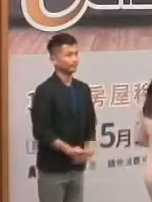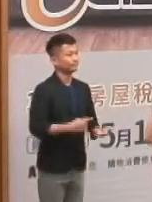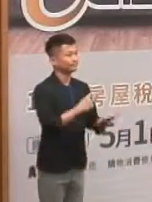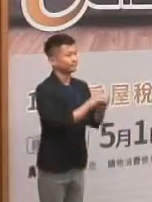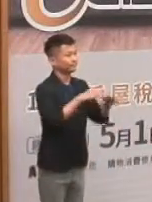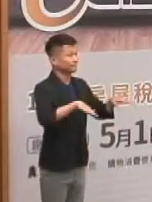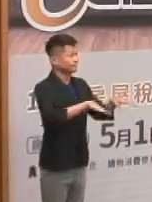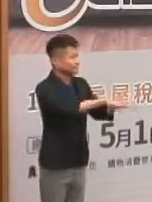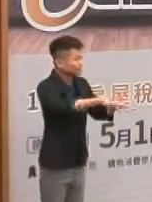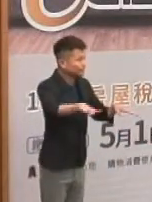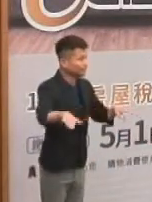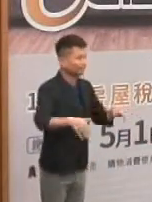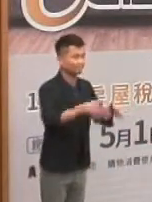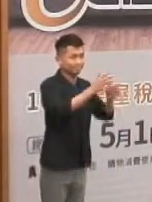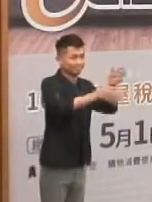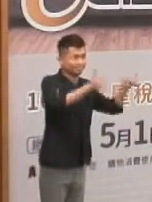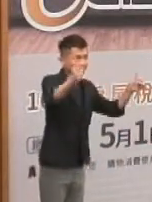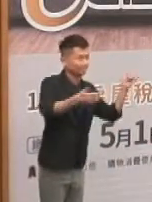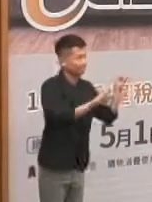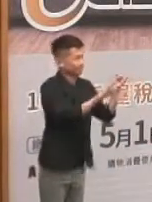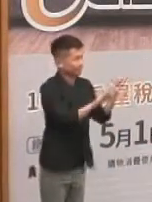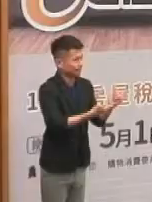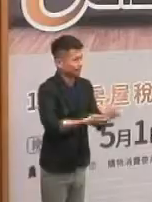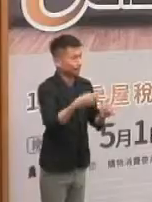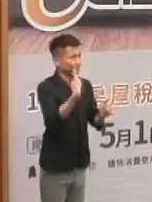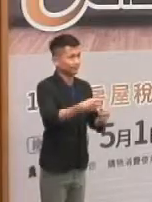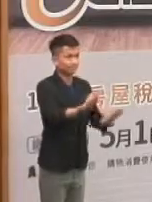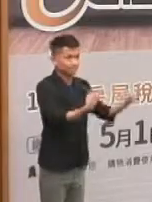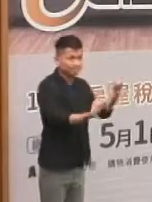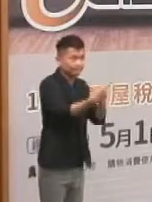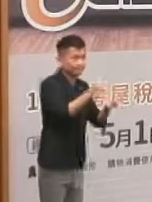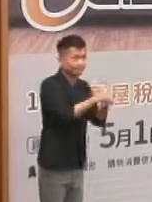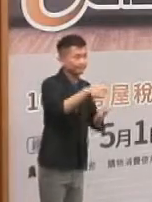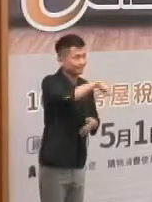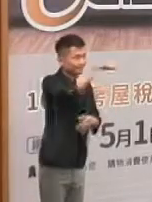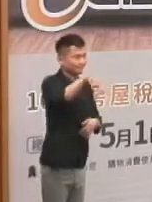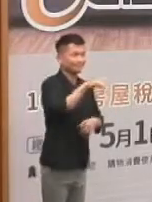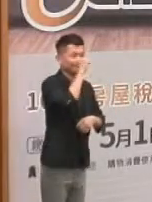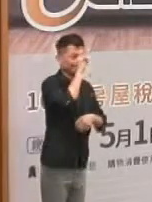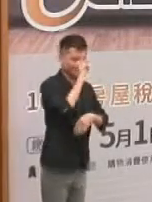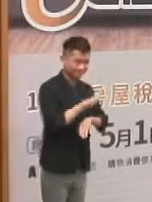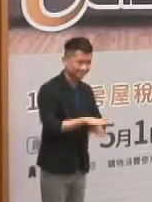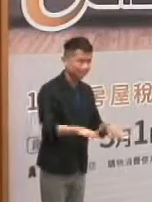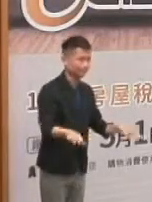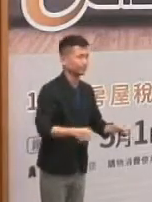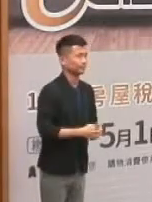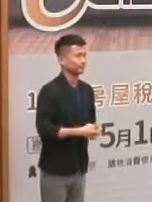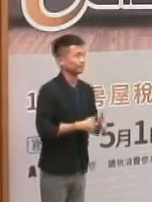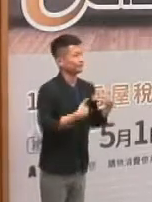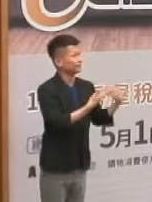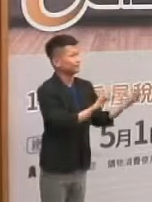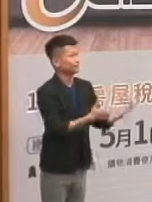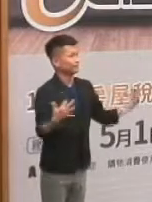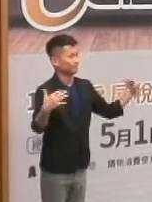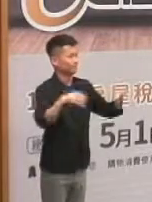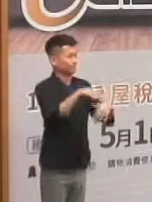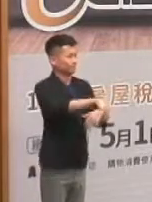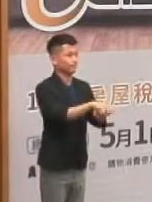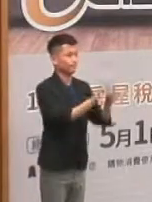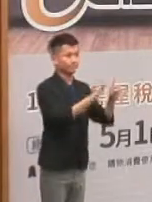各位现场所有的各位长辈、各位 B 以及所有莅临的朋友们，大家好，大家午安，欢迎各位今天来